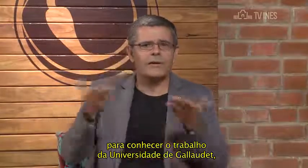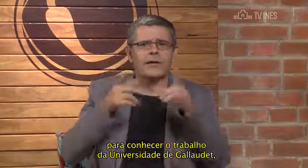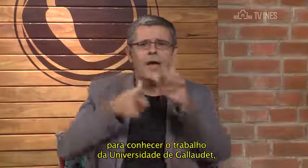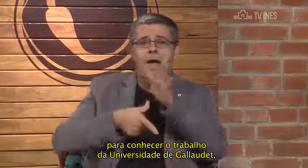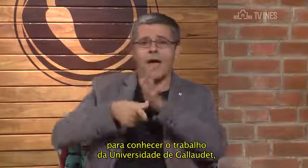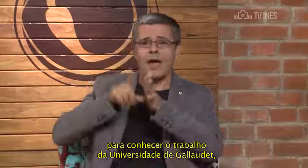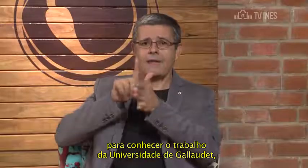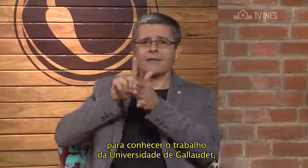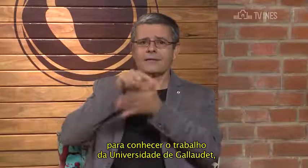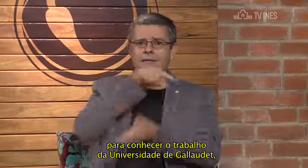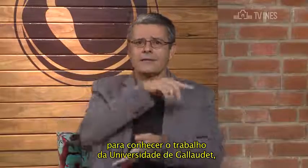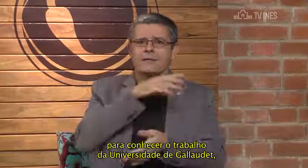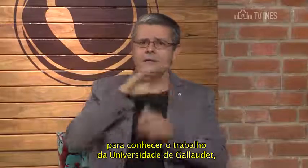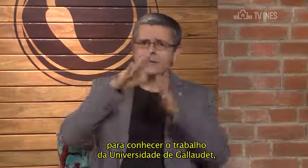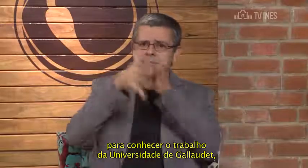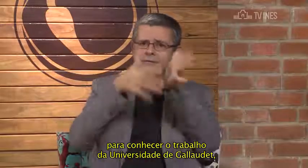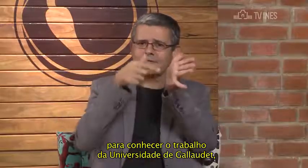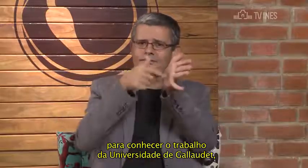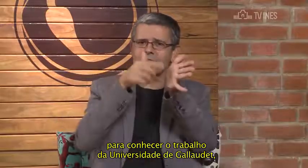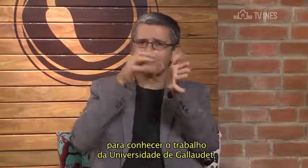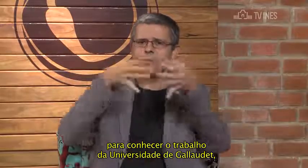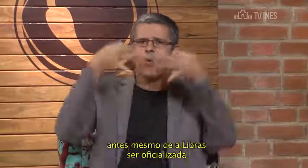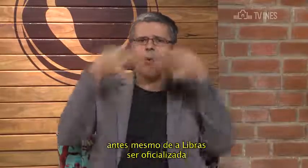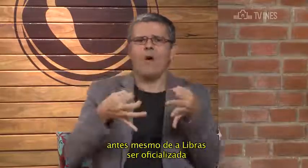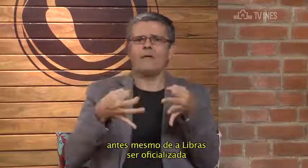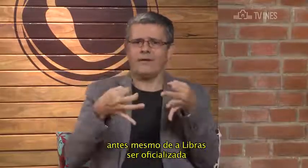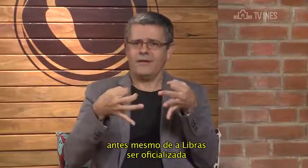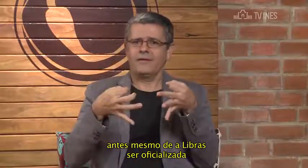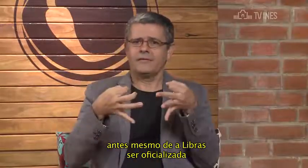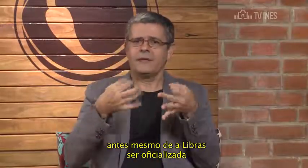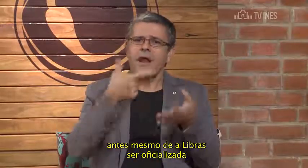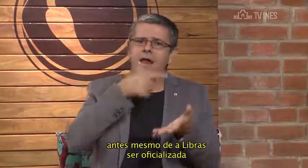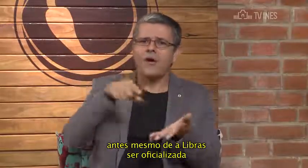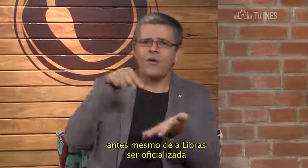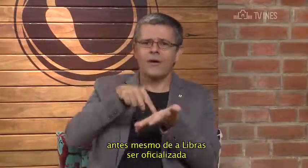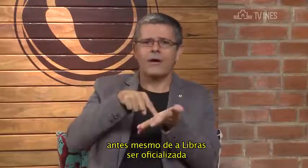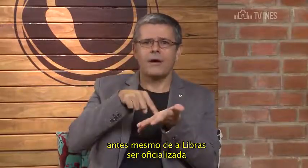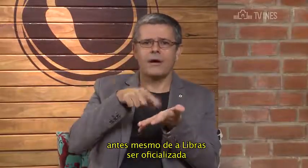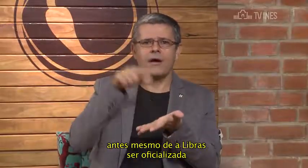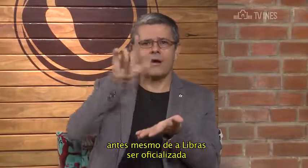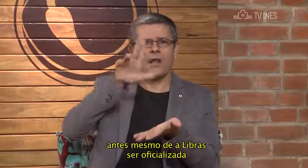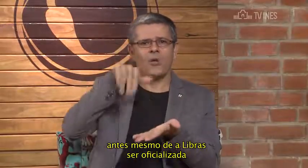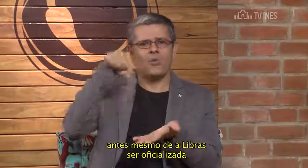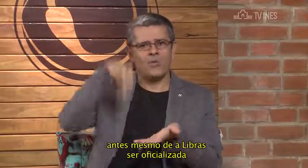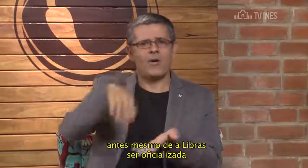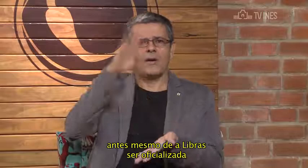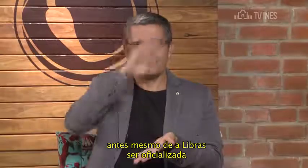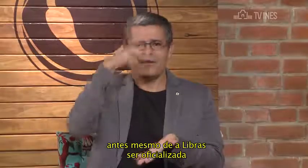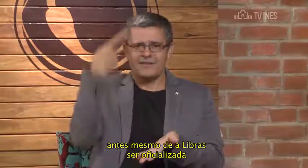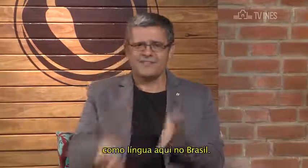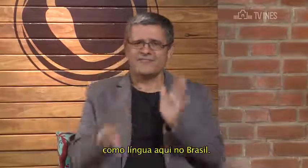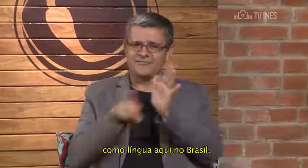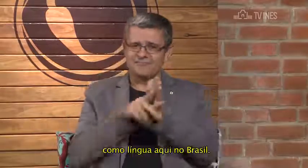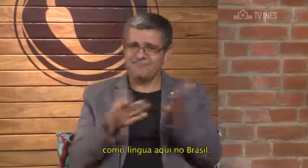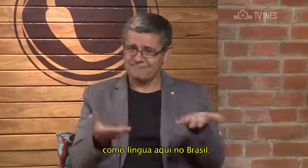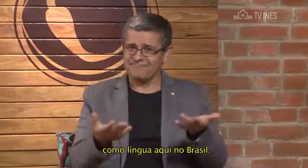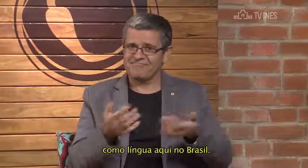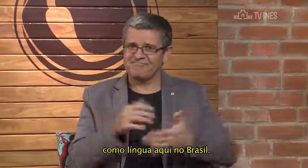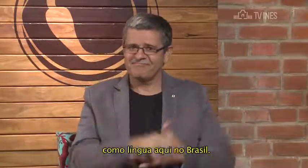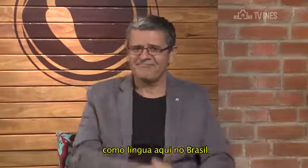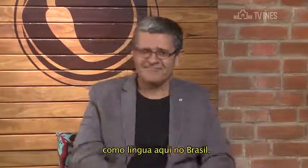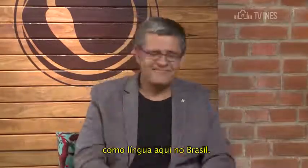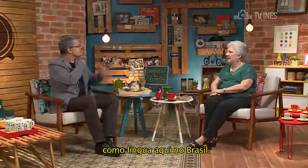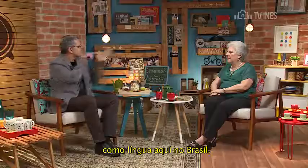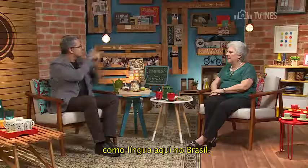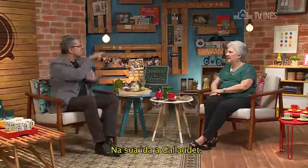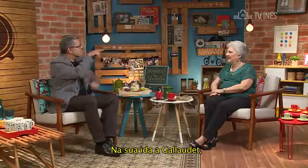Da Universidade De Galaudete Antes mesmo De a Libras Ser oficializada Como língua Aqui